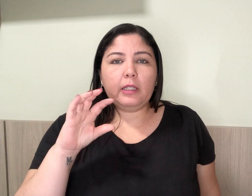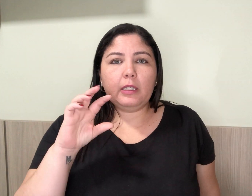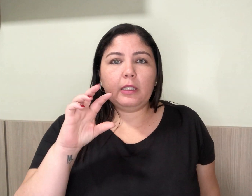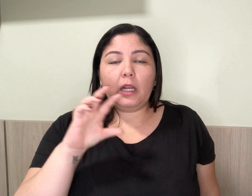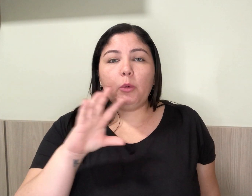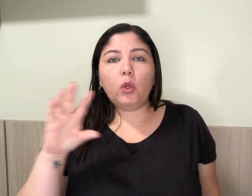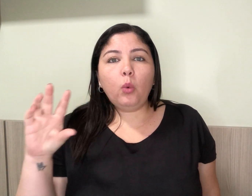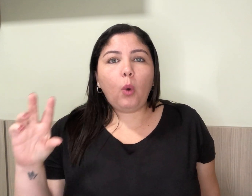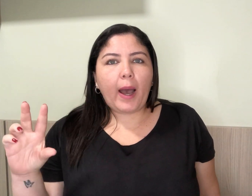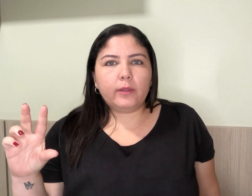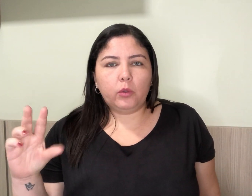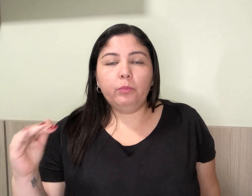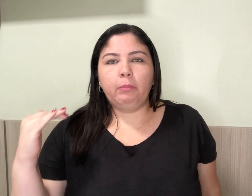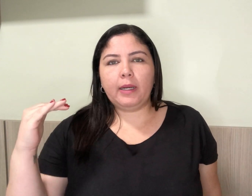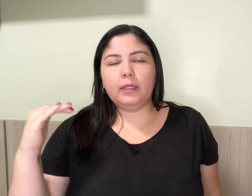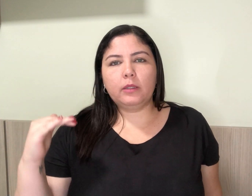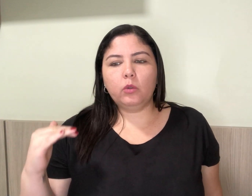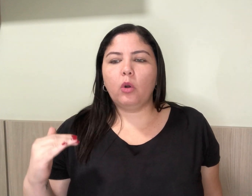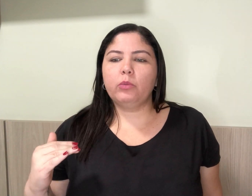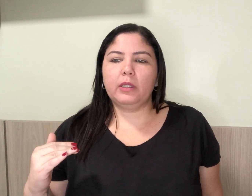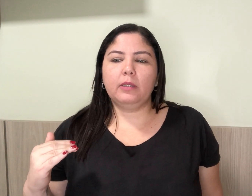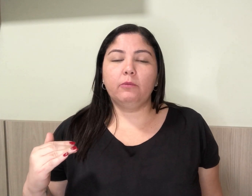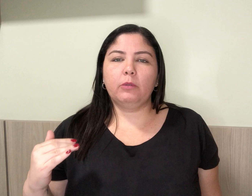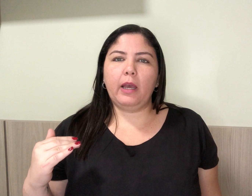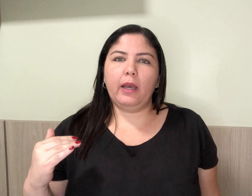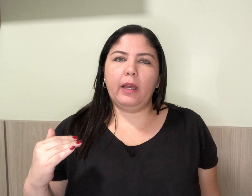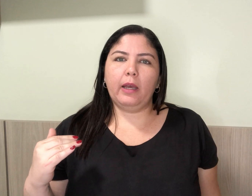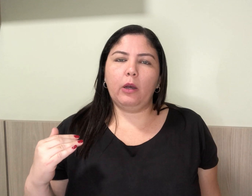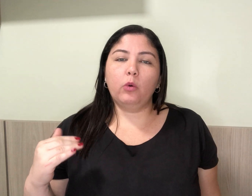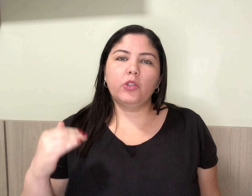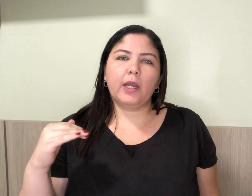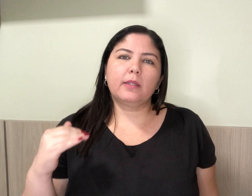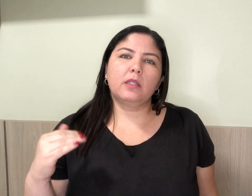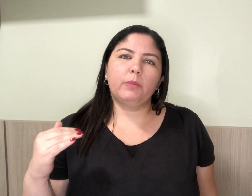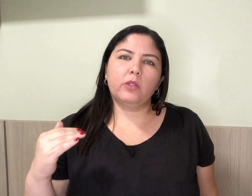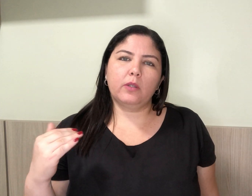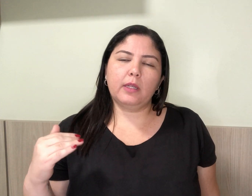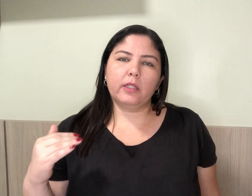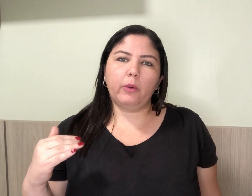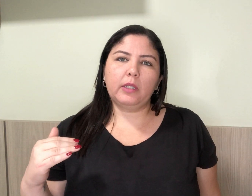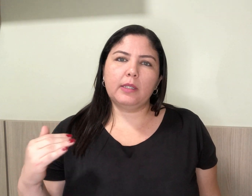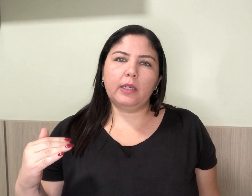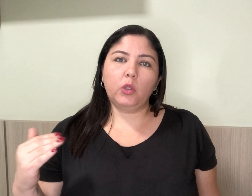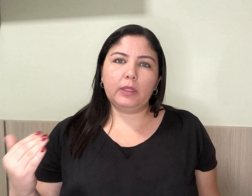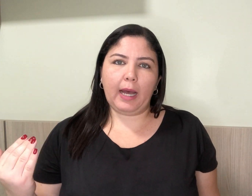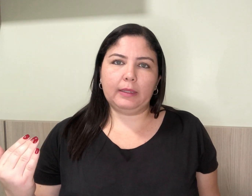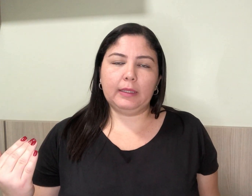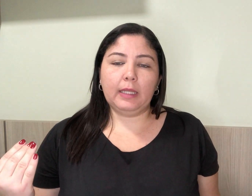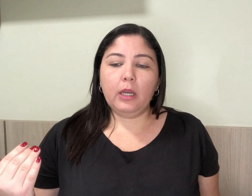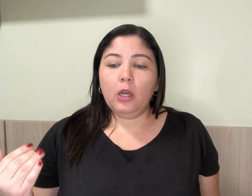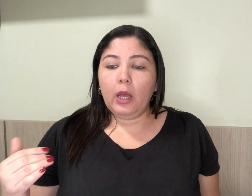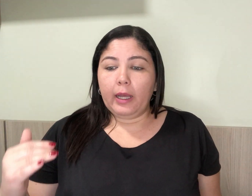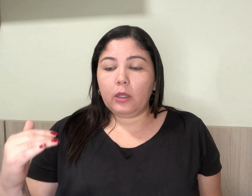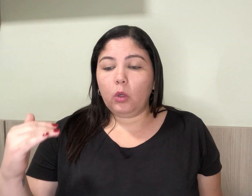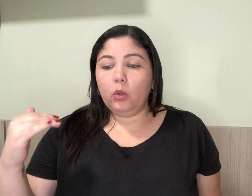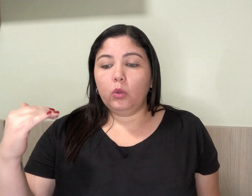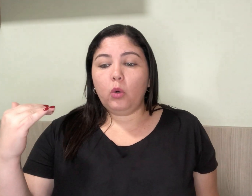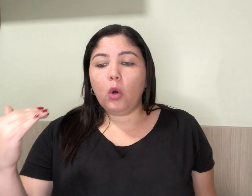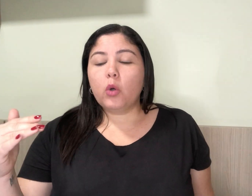e elaborou um quadro marcando aonde que essas expressões elas podem ser notadas. Ela colocou no rosto,